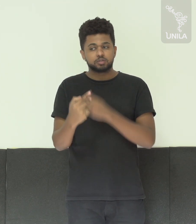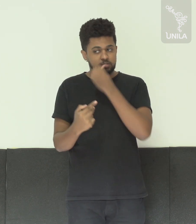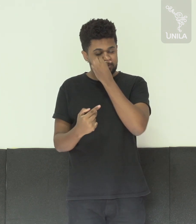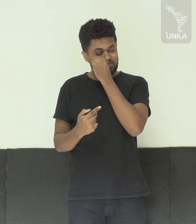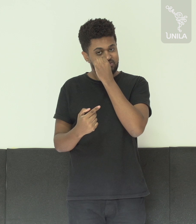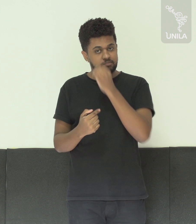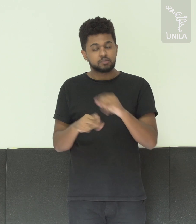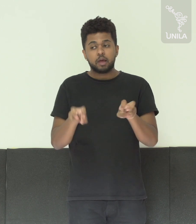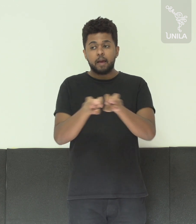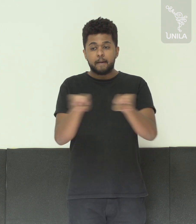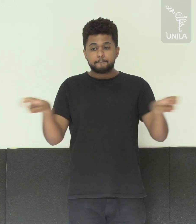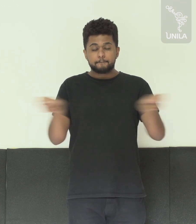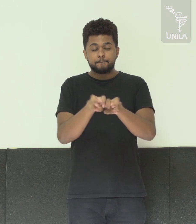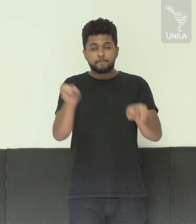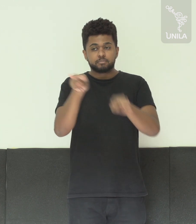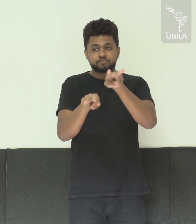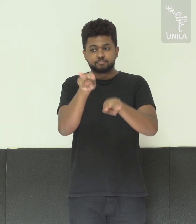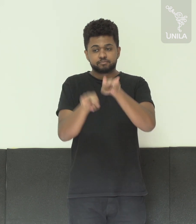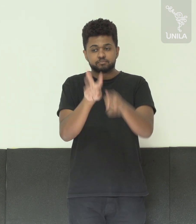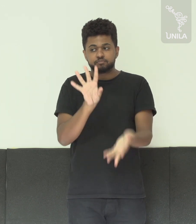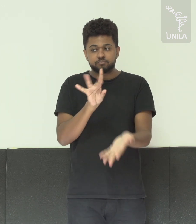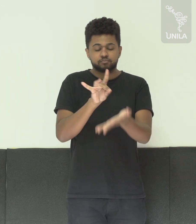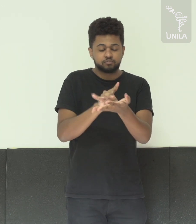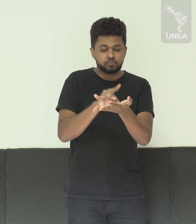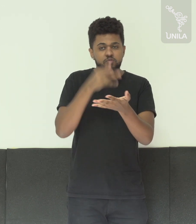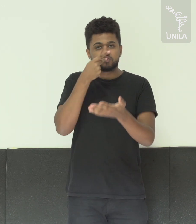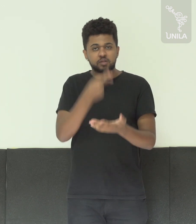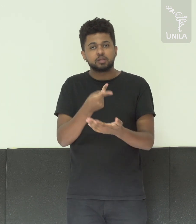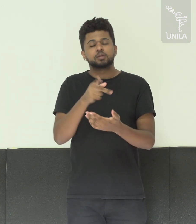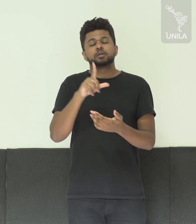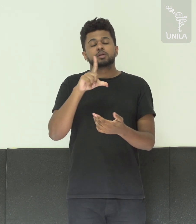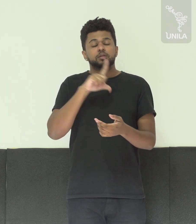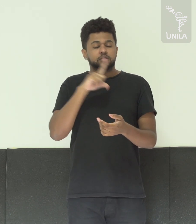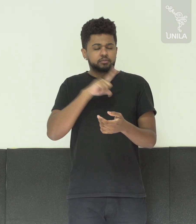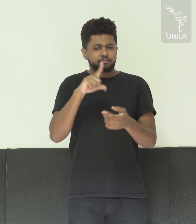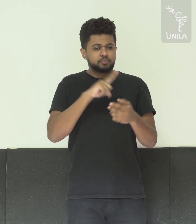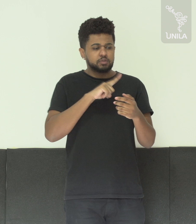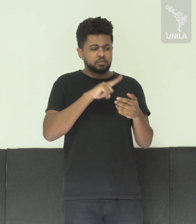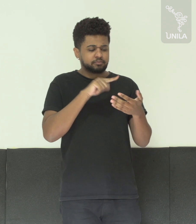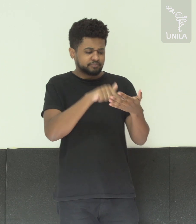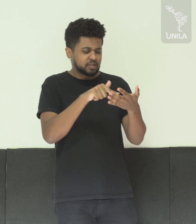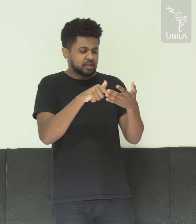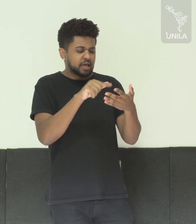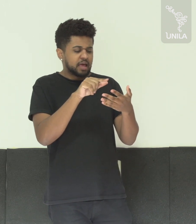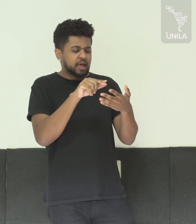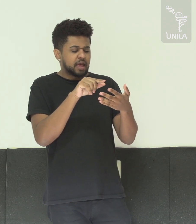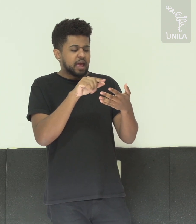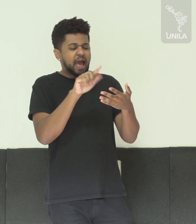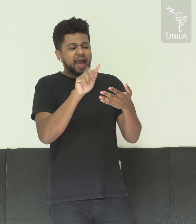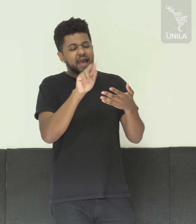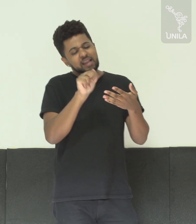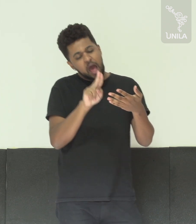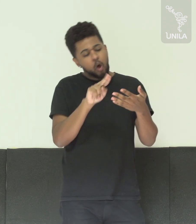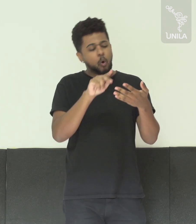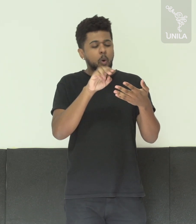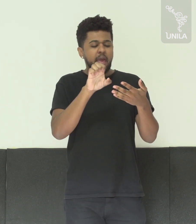7.3.8.2.2 A banca de verificação e validação julgar que a espécie e o grau de deficiência não se enquadra